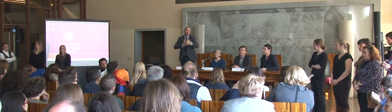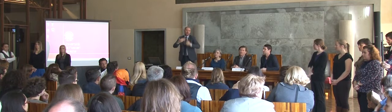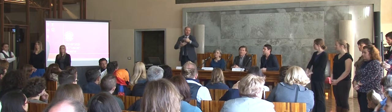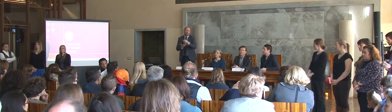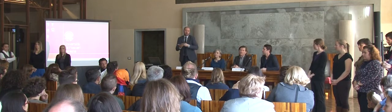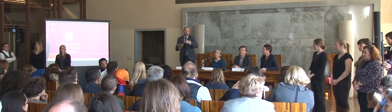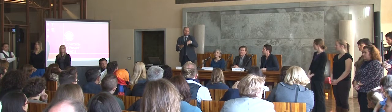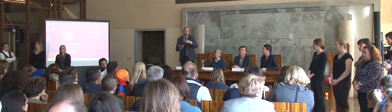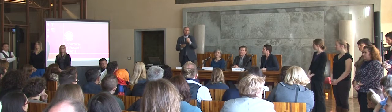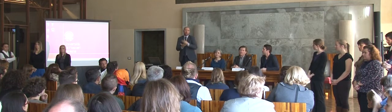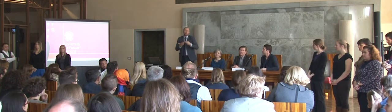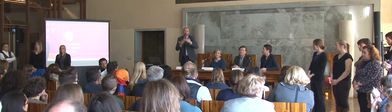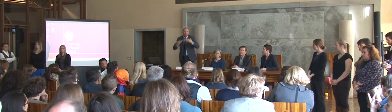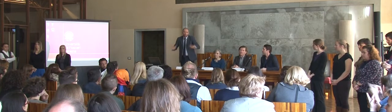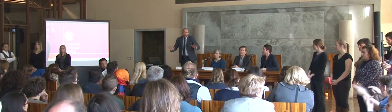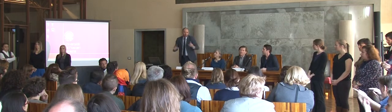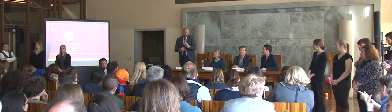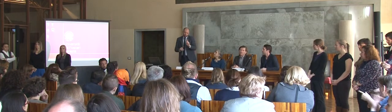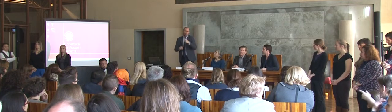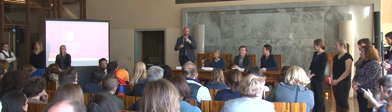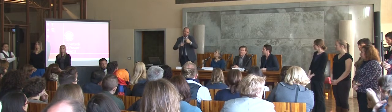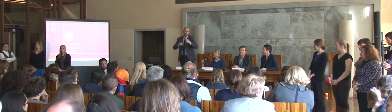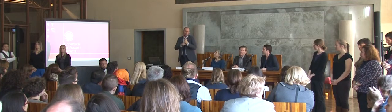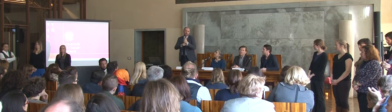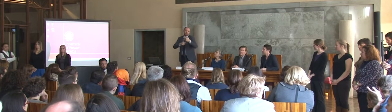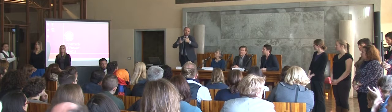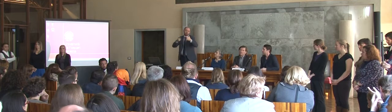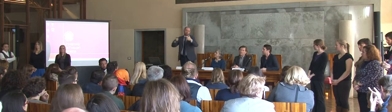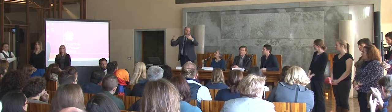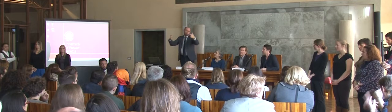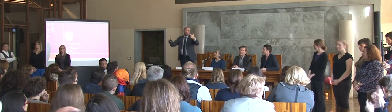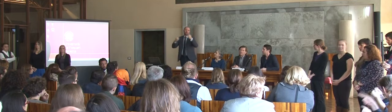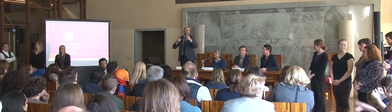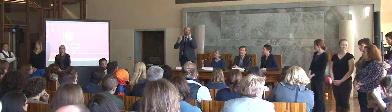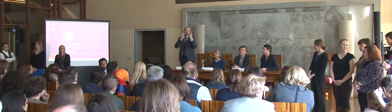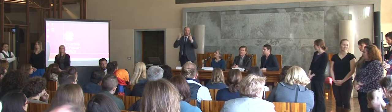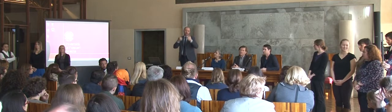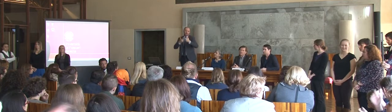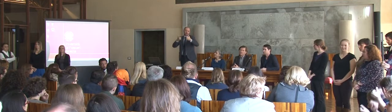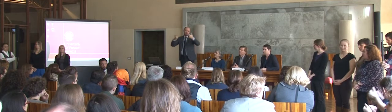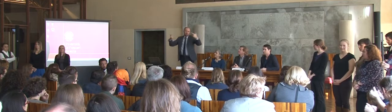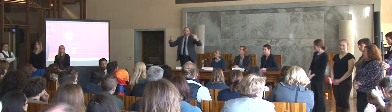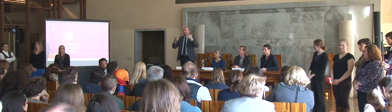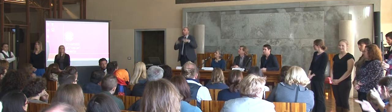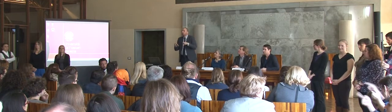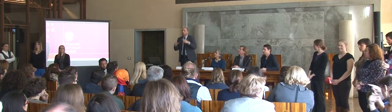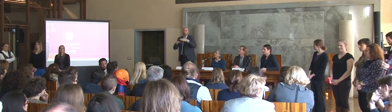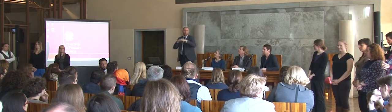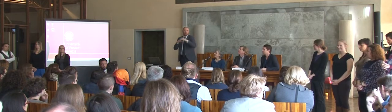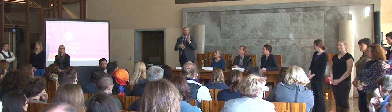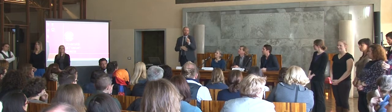quindi la collaborazione deve essere sempre garantita, università, società, devono sempre lavorare di pari passi al fine